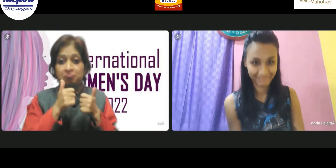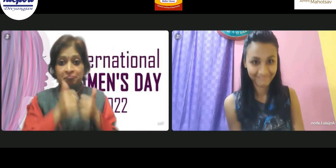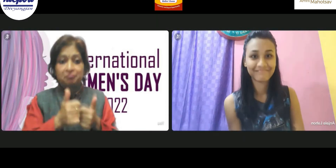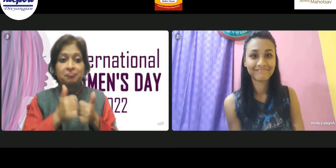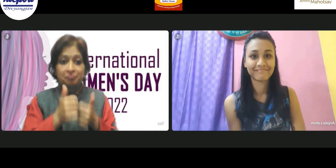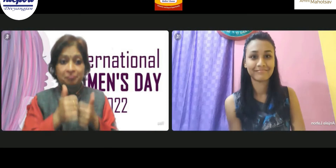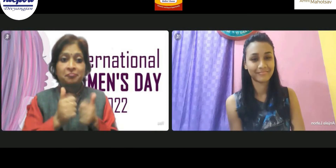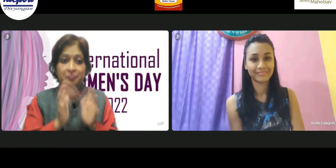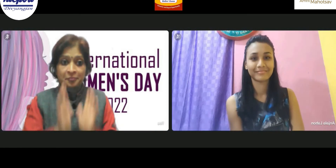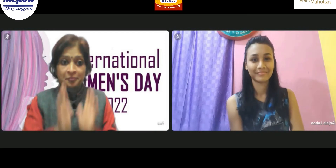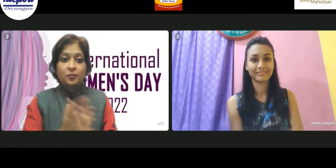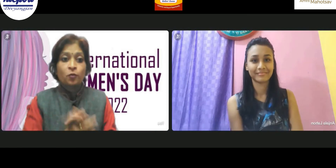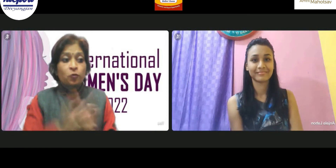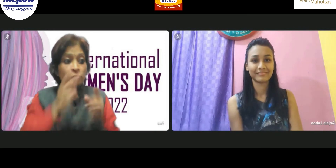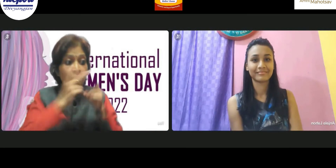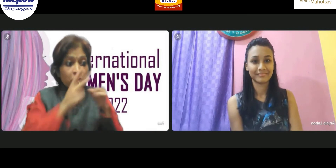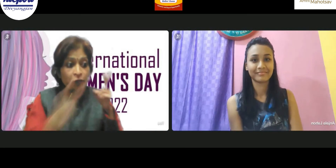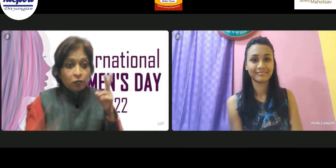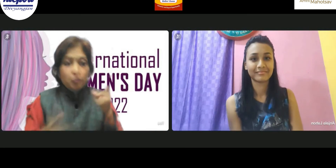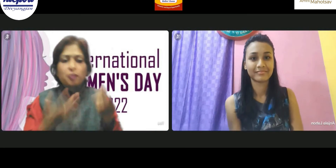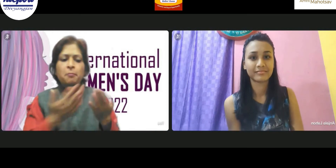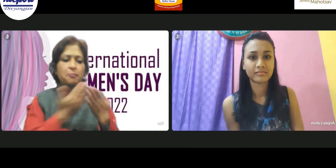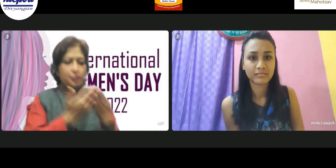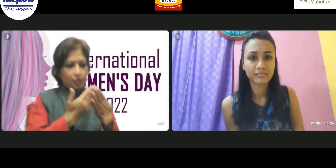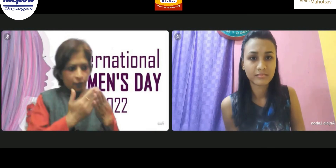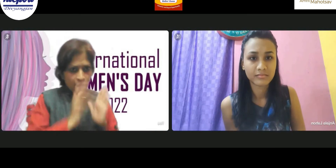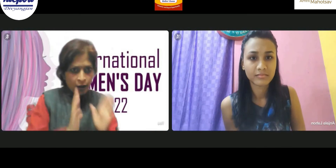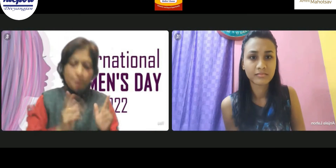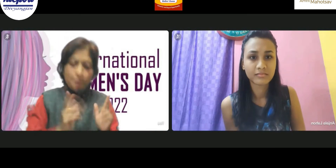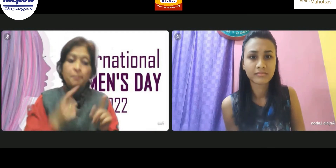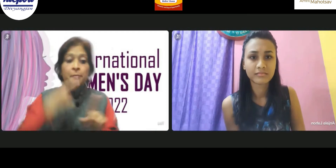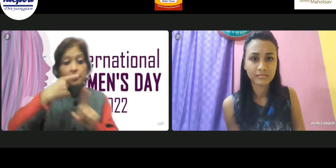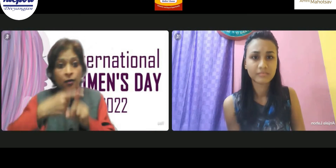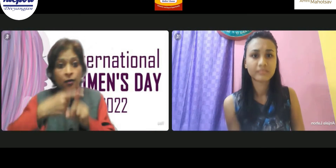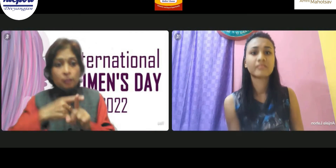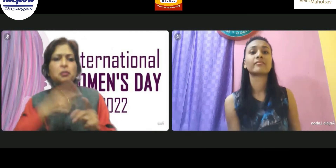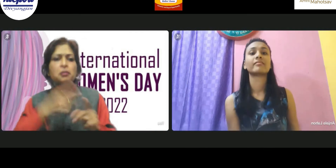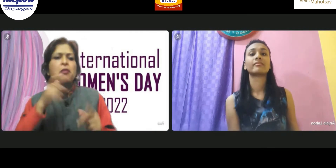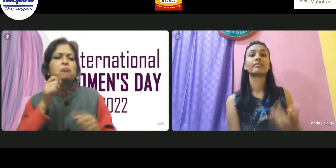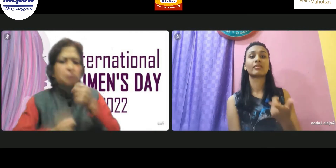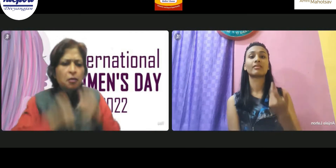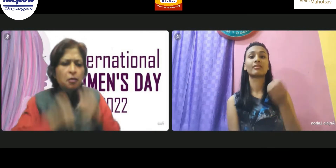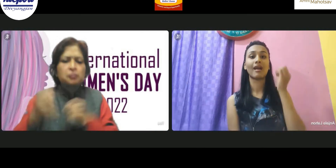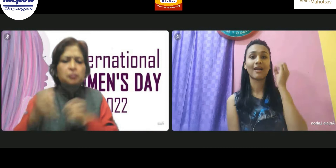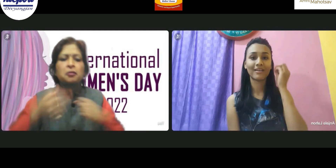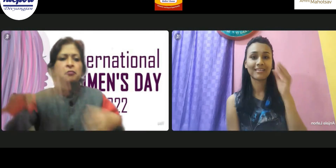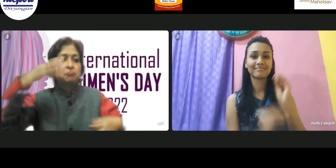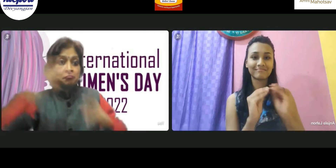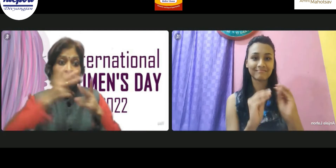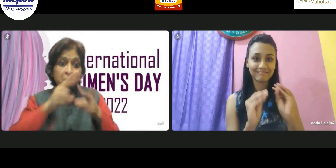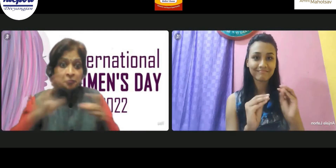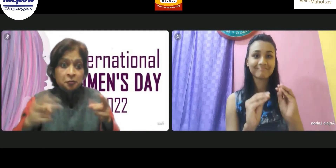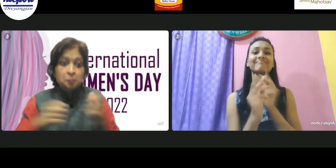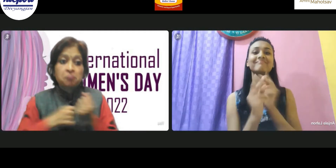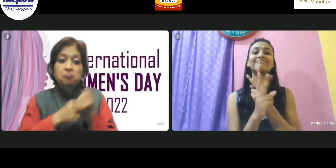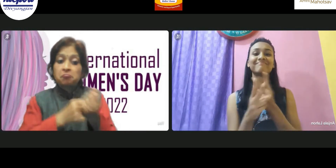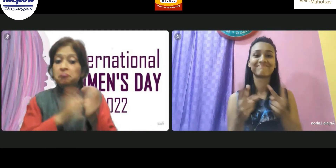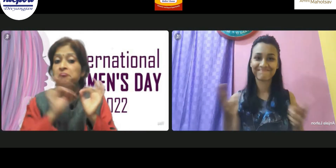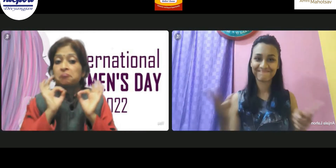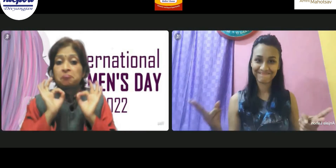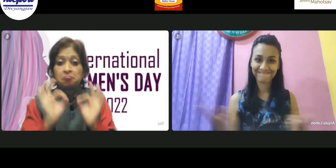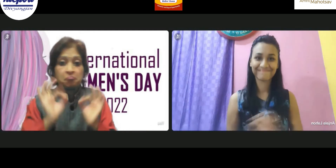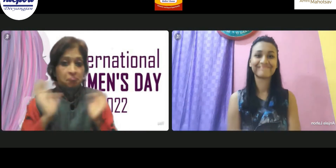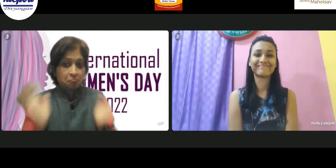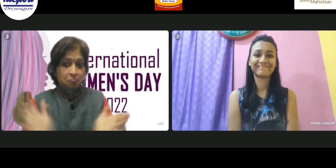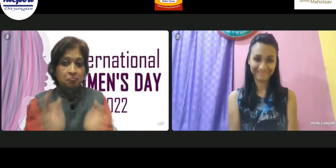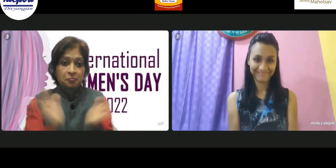बात है, जहाँ पर पढ़ाई के साथ साथ इतनी सारी एक्टिविटीज और इतने सारे अवेयरनेस कैंपेन चलाए जाते हैं। ये बहुत